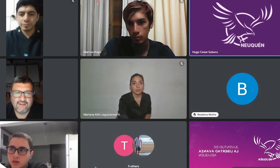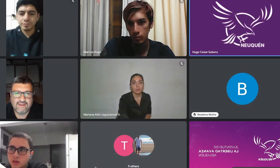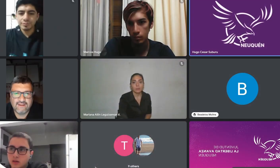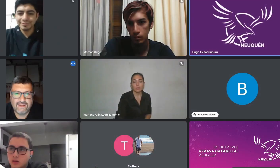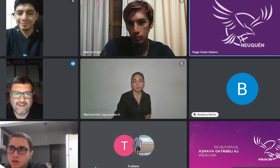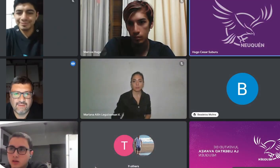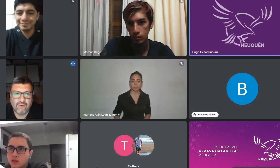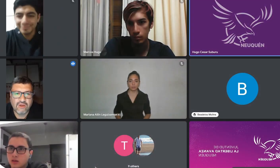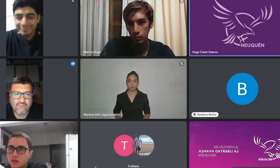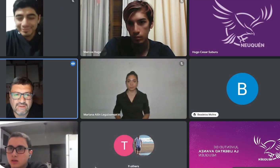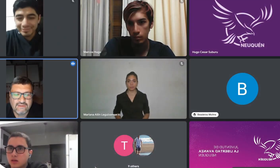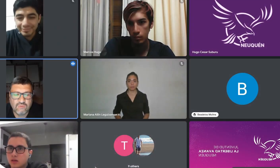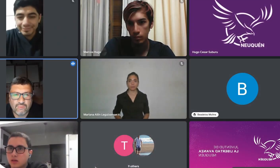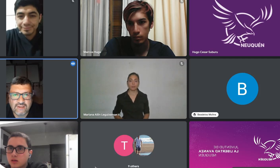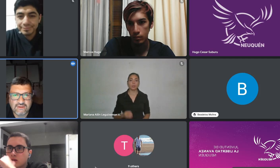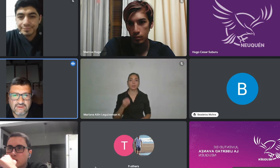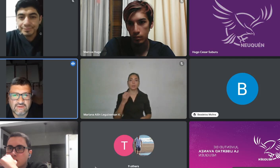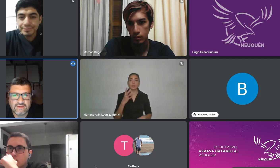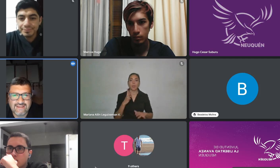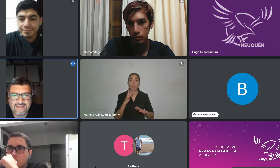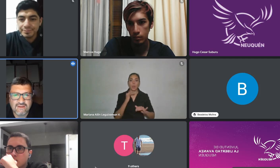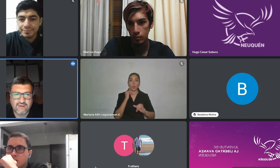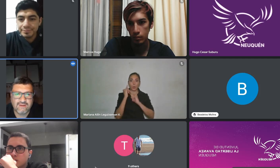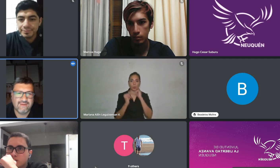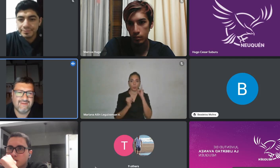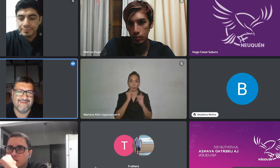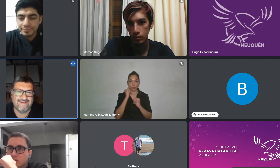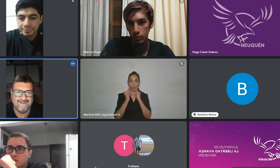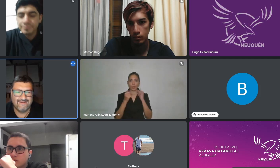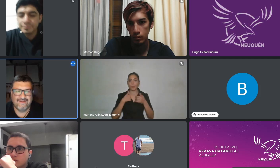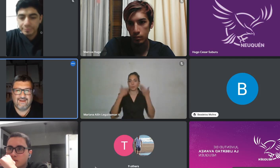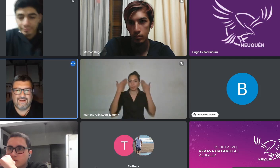Eh, Les voy comentando un poquito quién soy,